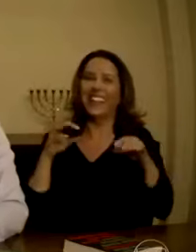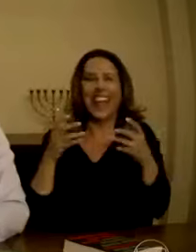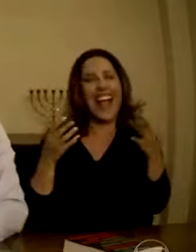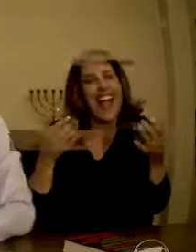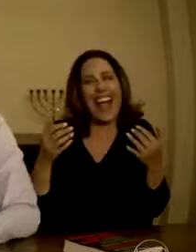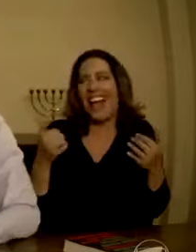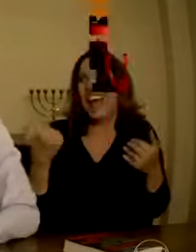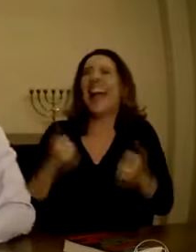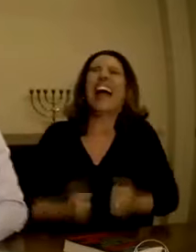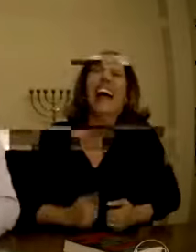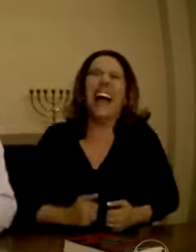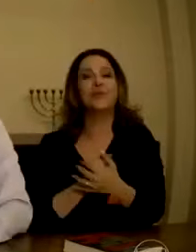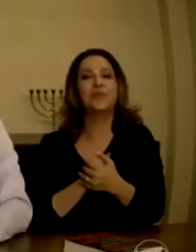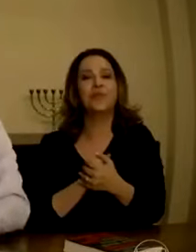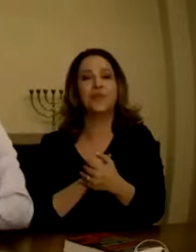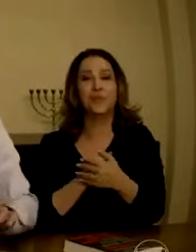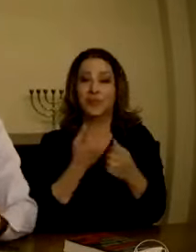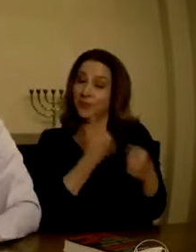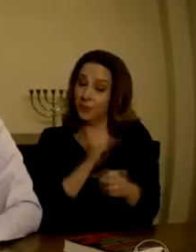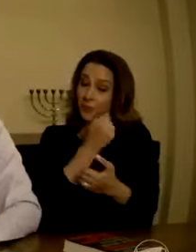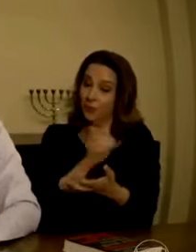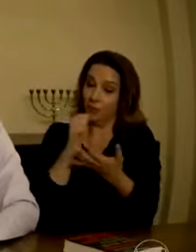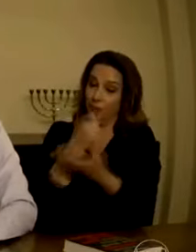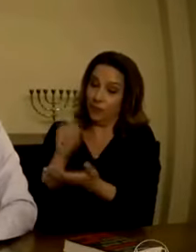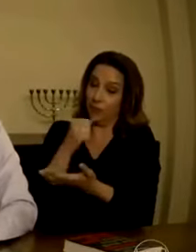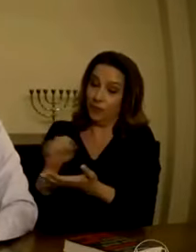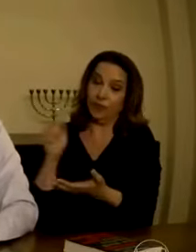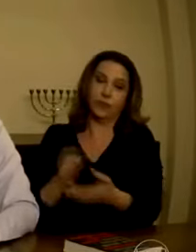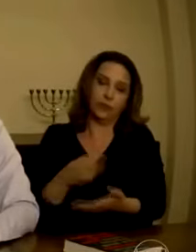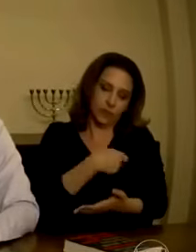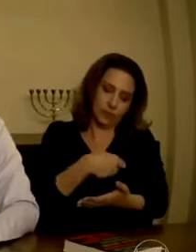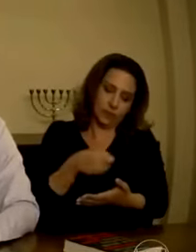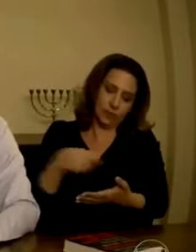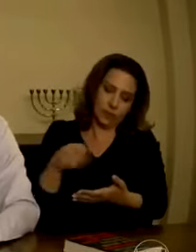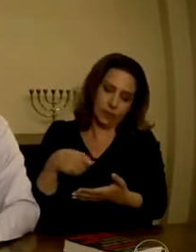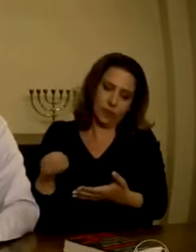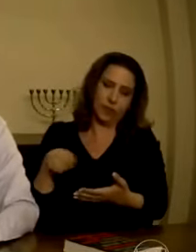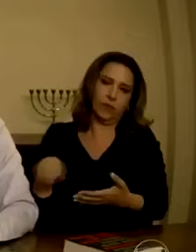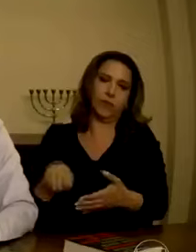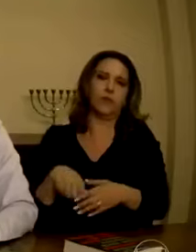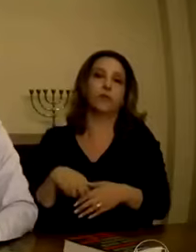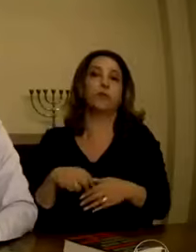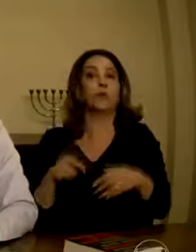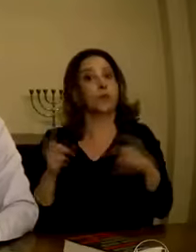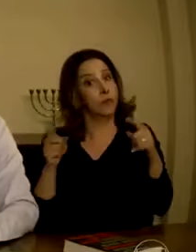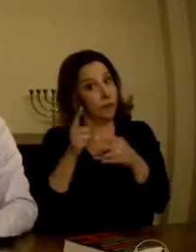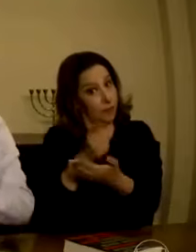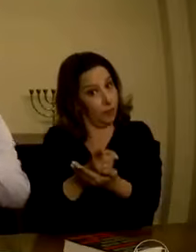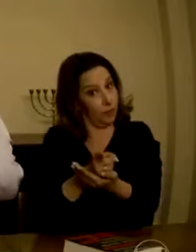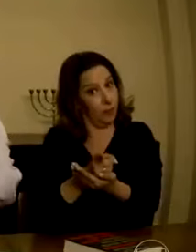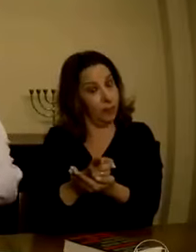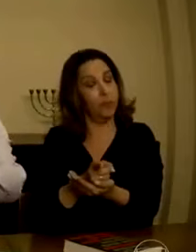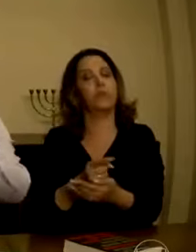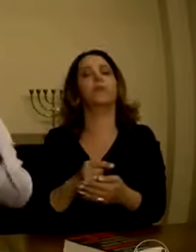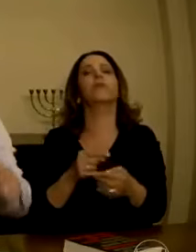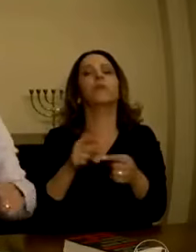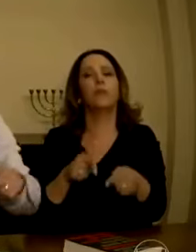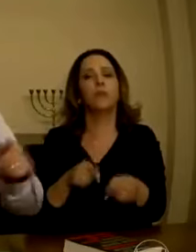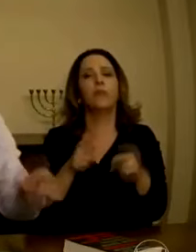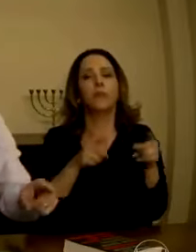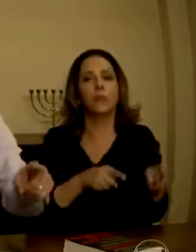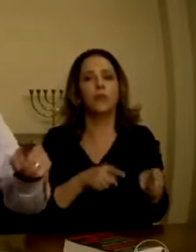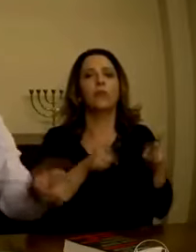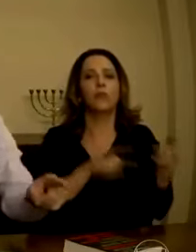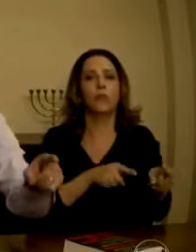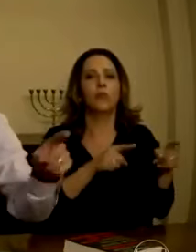falar bem de mim. Tá certo? Vou varrer do país os redatores com tendência ideológica nisso daí. E criarei o